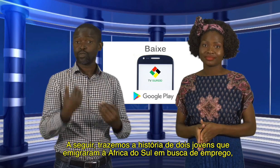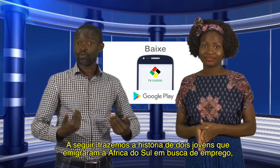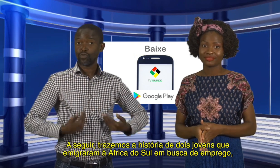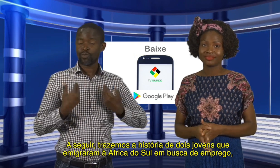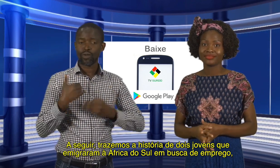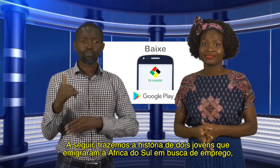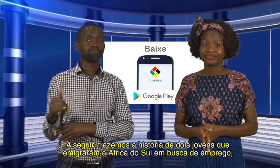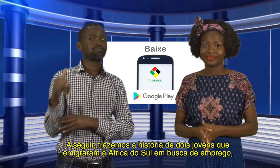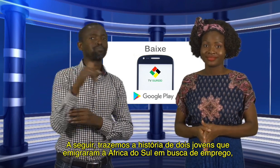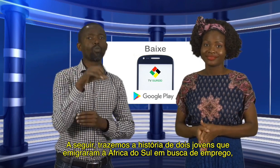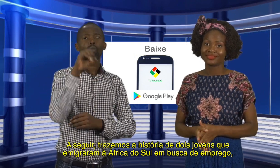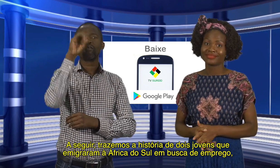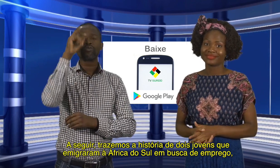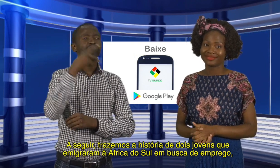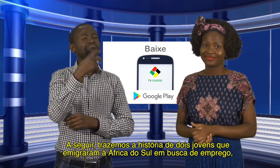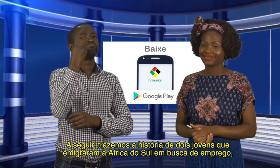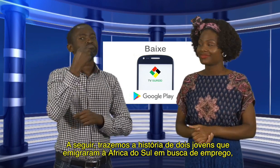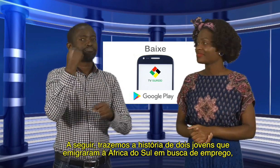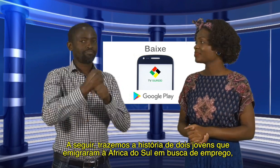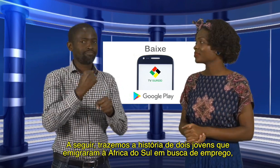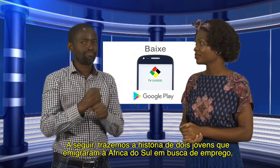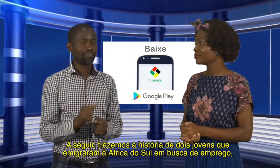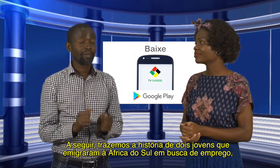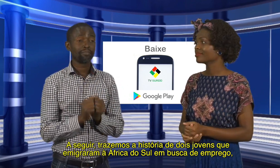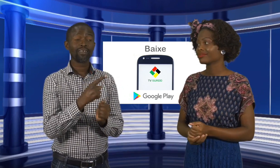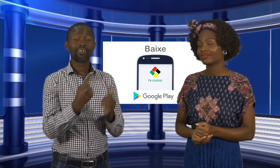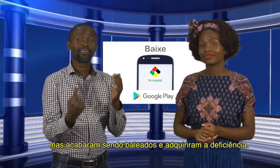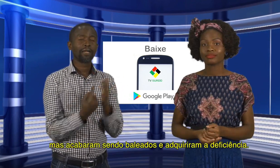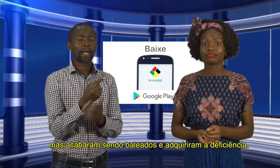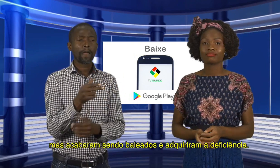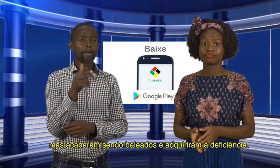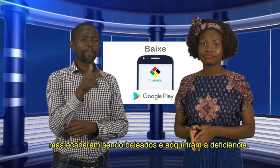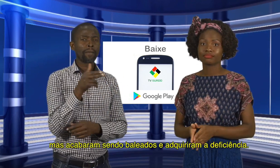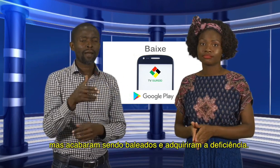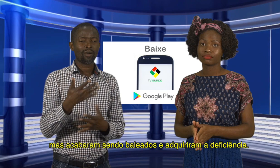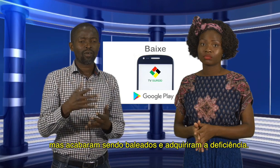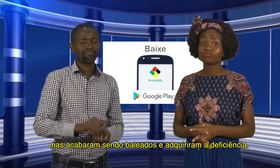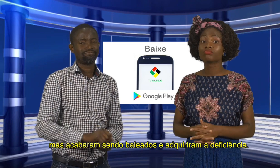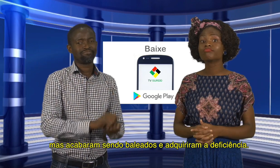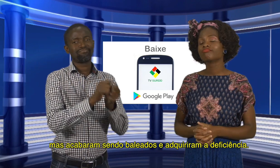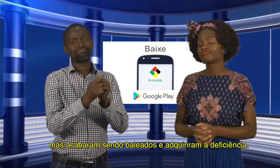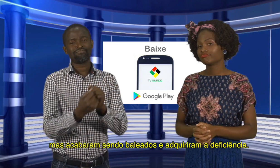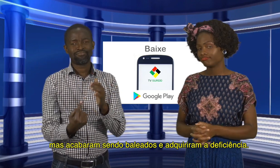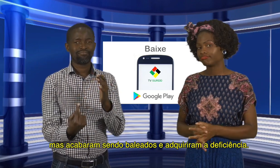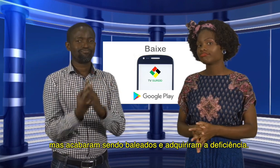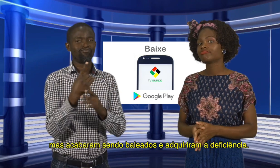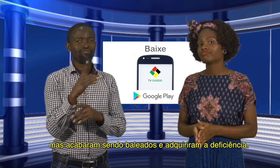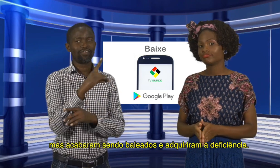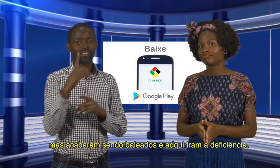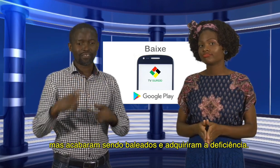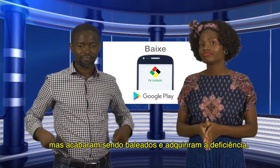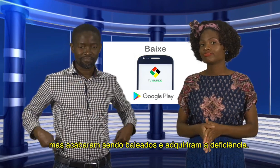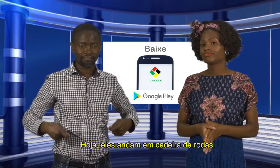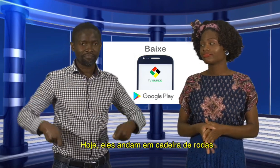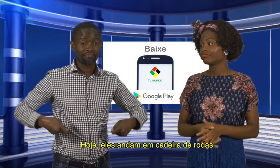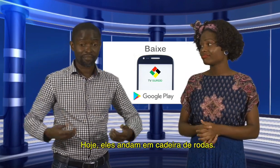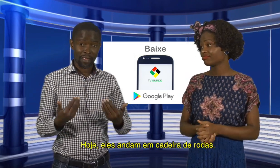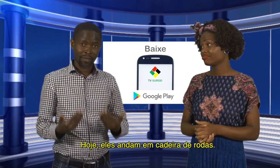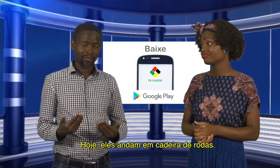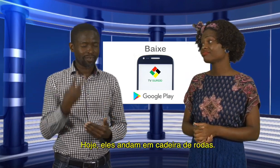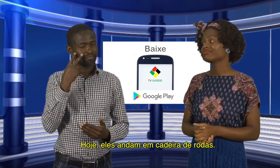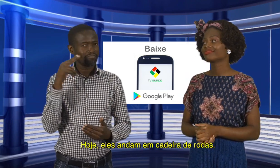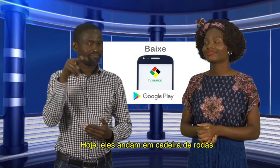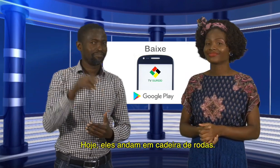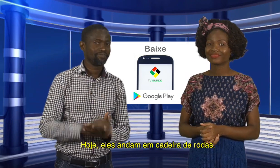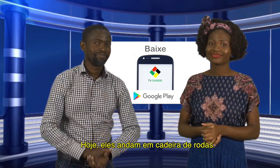que emigraram à África do Sul em busca de emprego, mas acabaram sendo baleados e adquiriram a deficiência. Hoje,